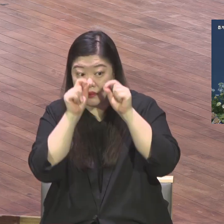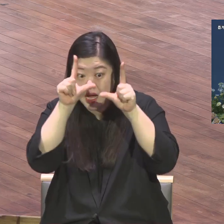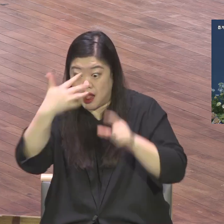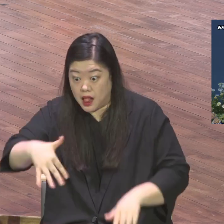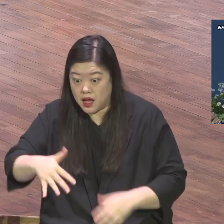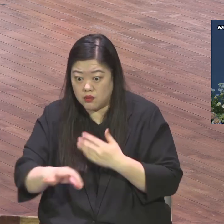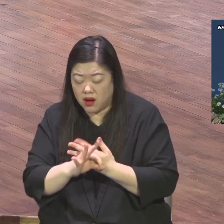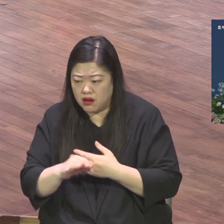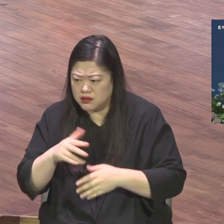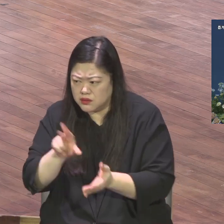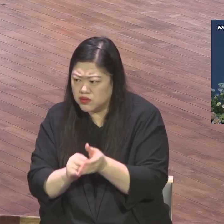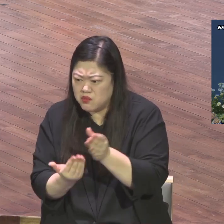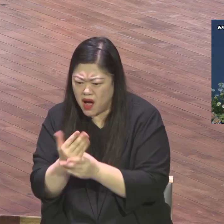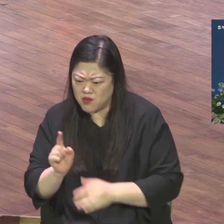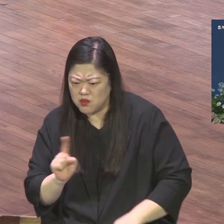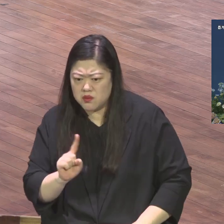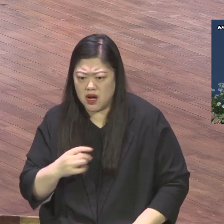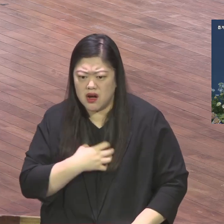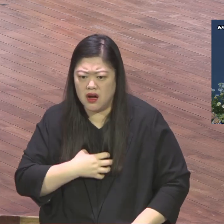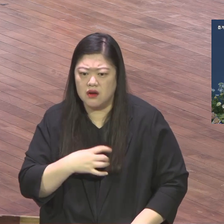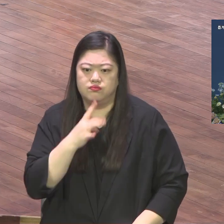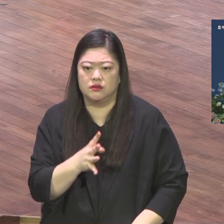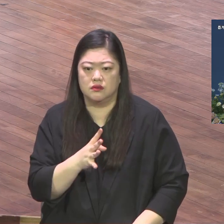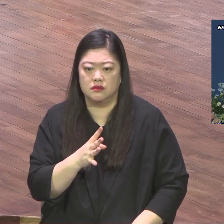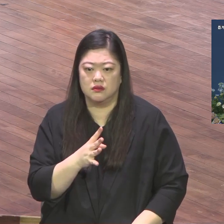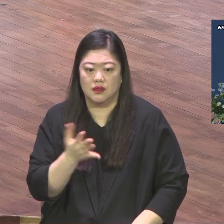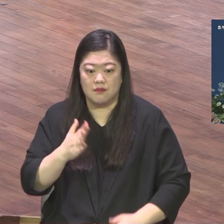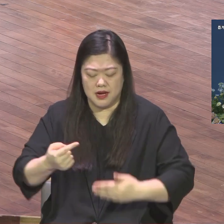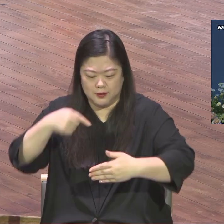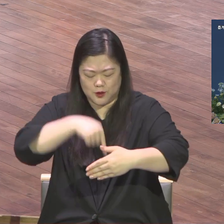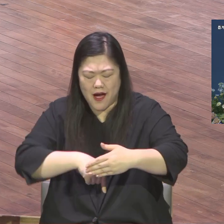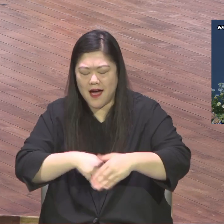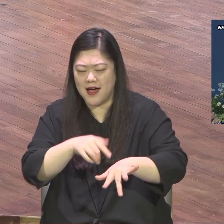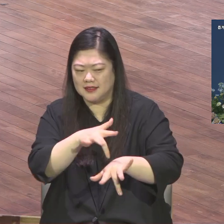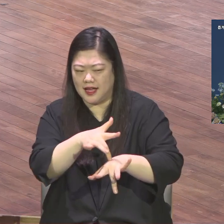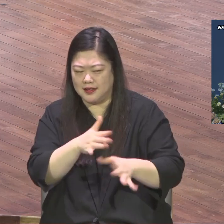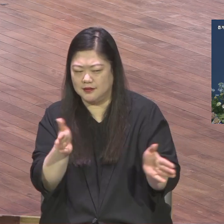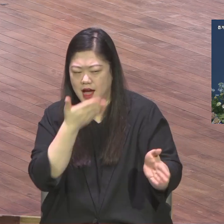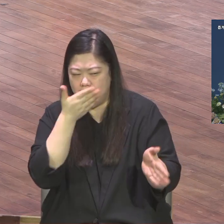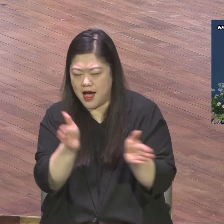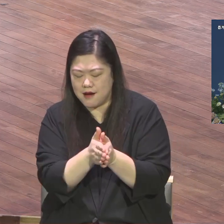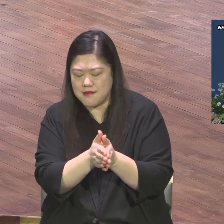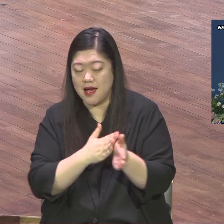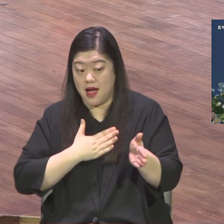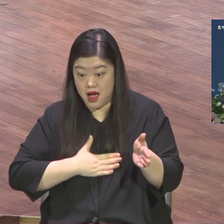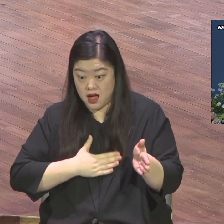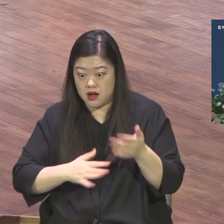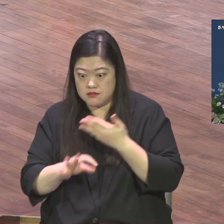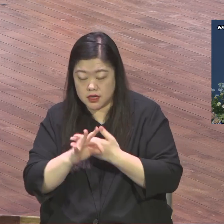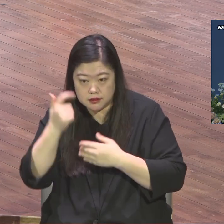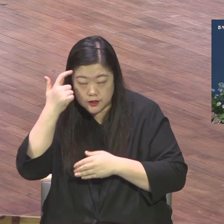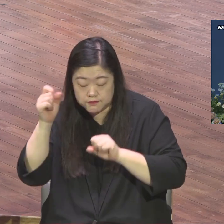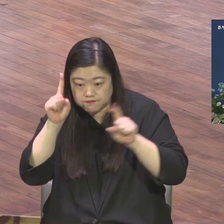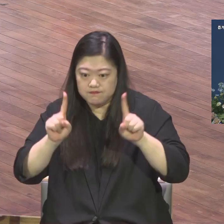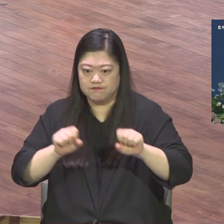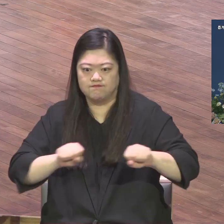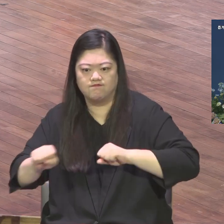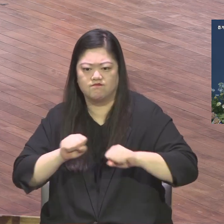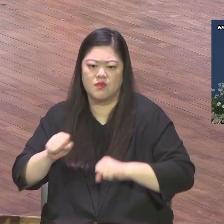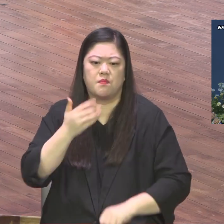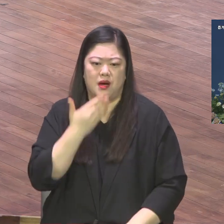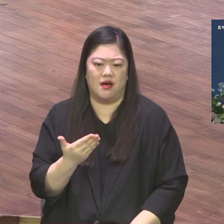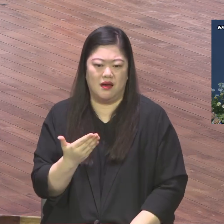영적으로 해석하고 모두 영적으로 감정적으로 기본적으로 내 자존심으로 내 기준이 아니에요. 영적 복음적 접근.